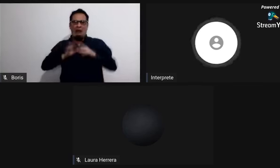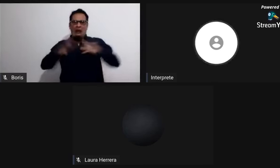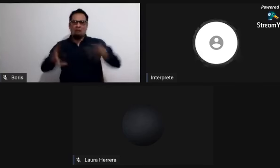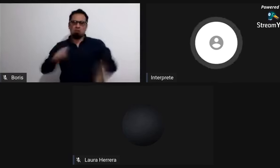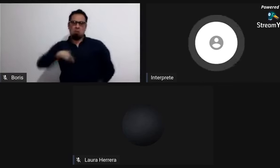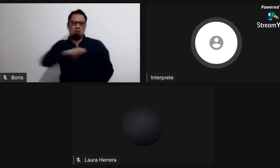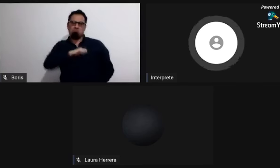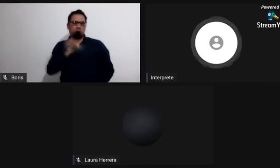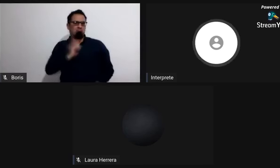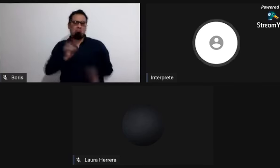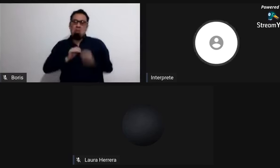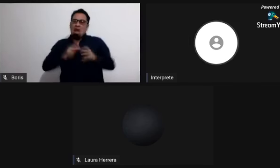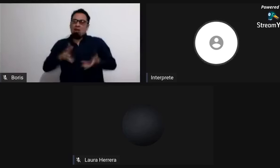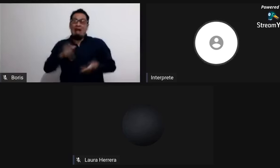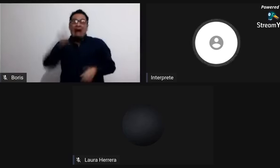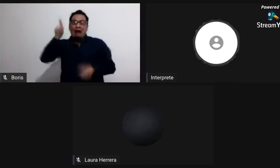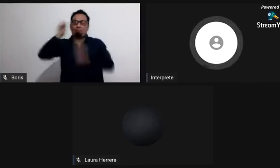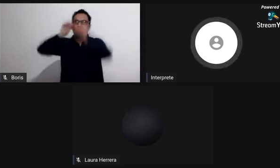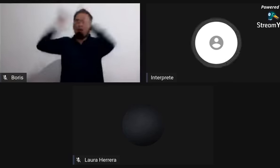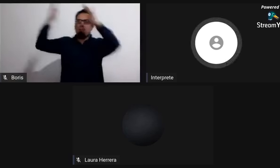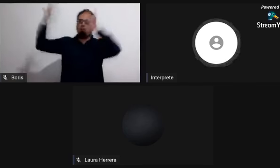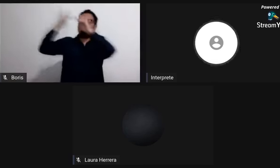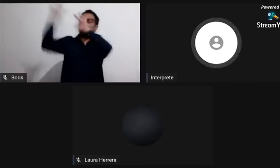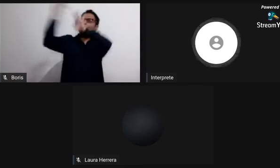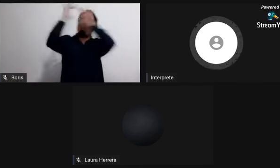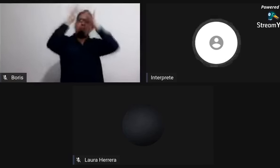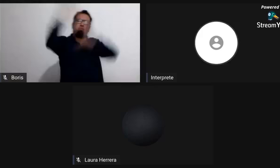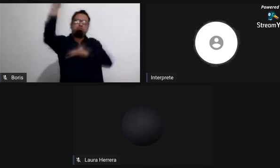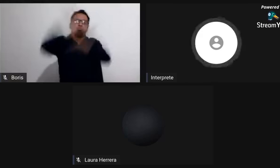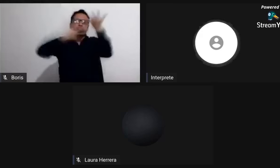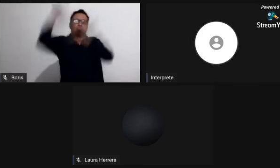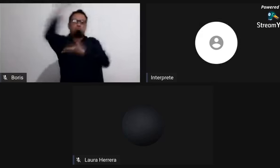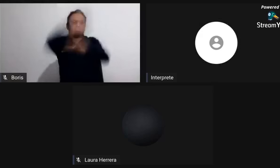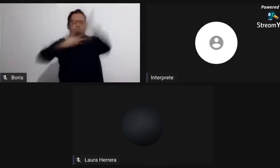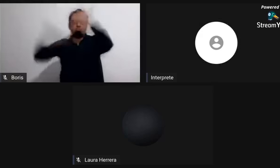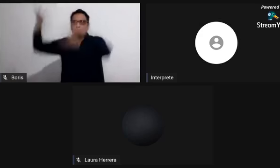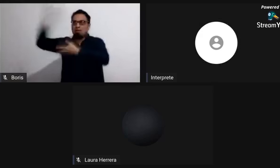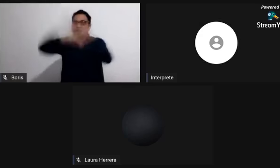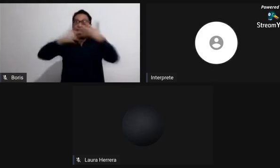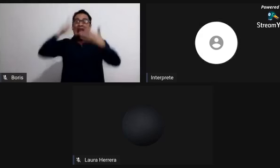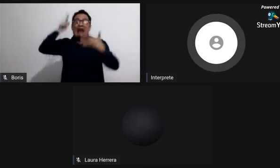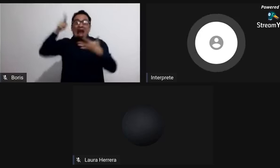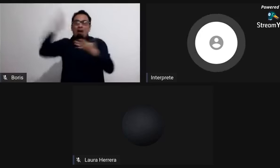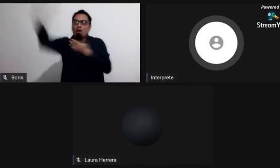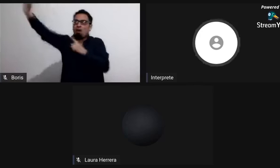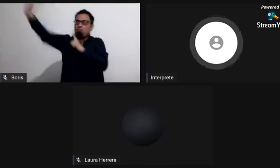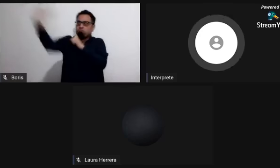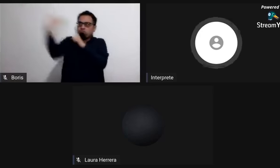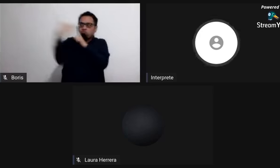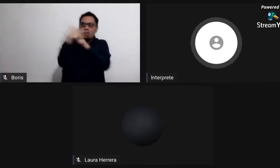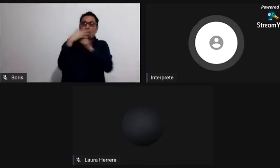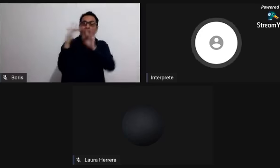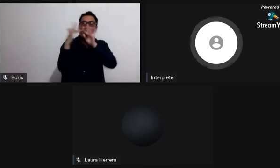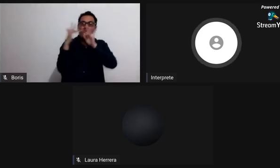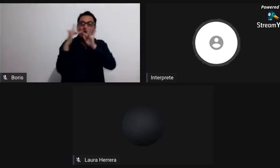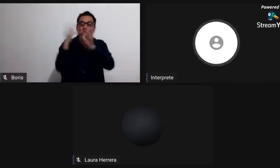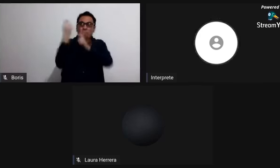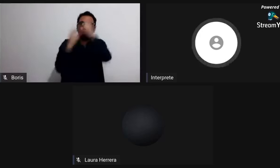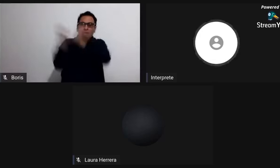empiezan a darse también acá en América, específicamente en nuestro país. Pero digamos que todo eso se da por los contactos y